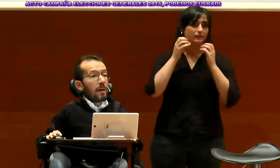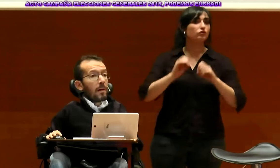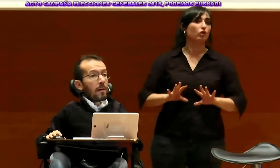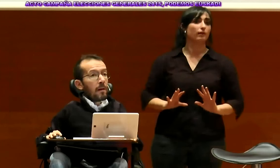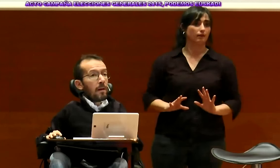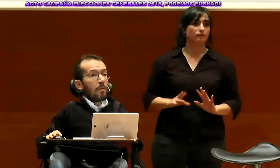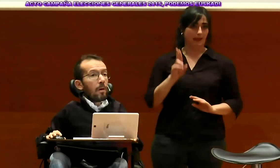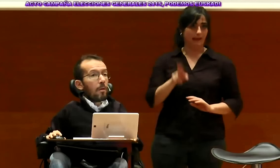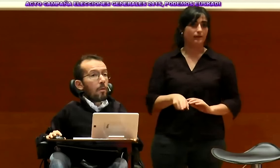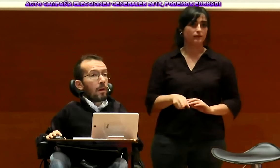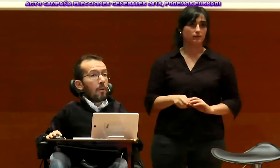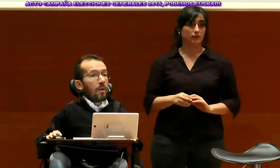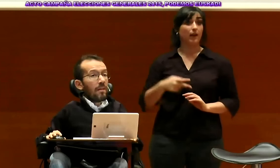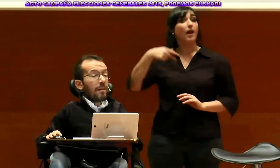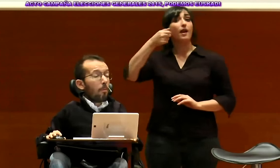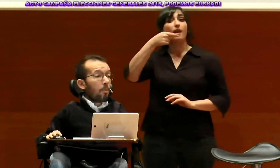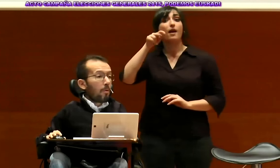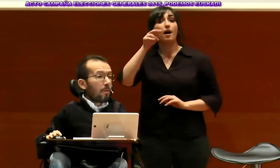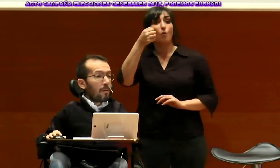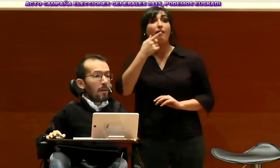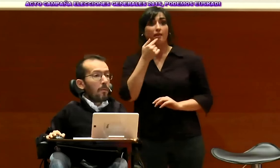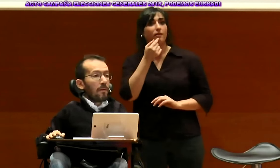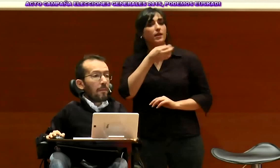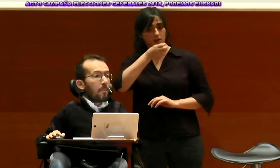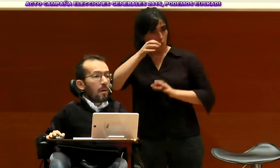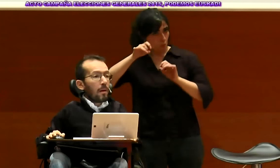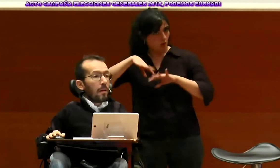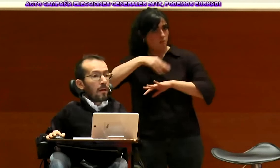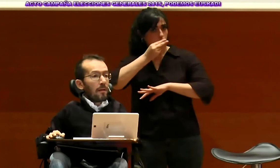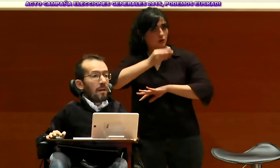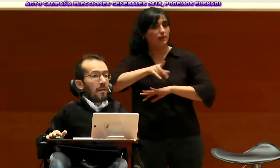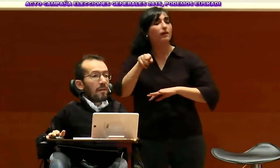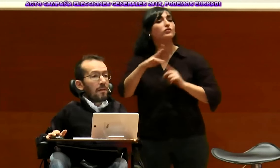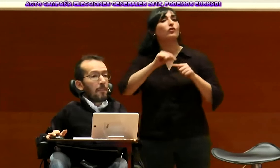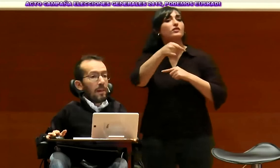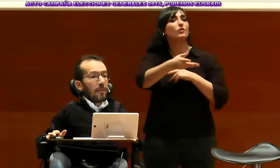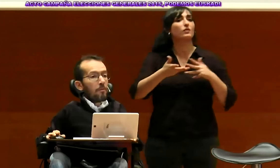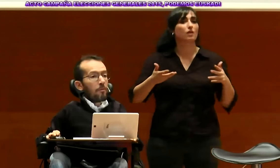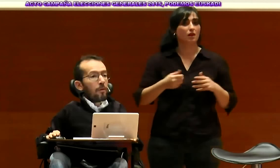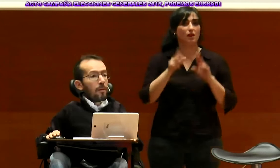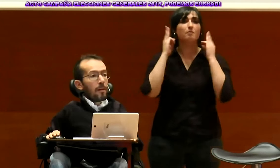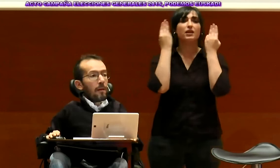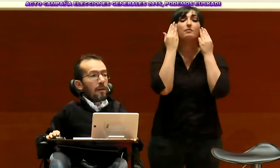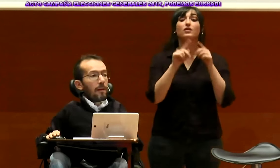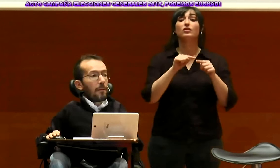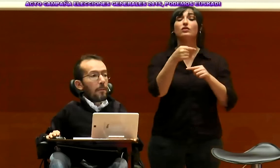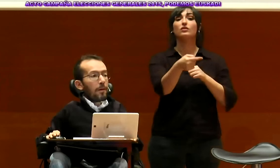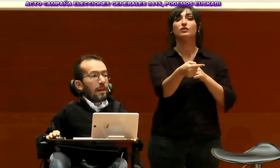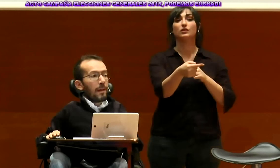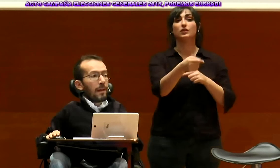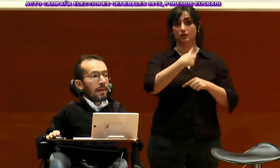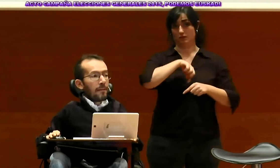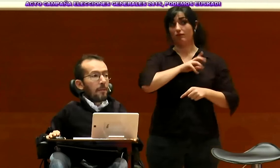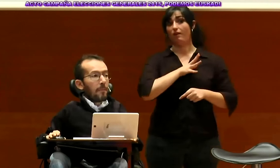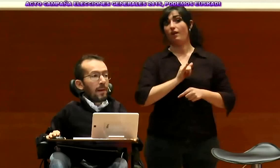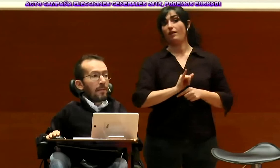decía Nahua, en lo que seguro que va a desembocar es en que el siguiente parlamento que vamos a